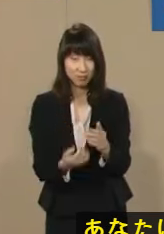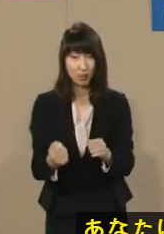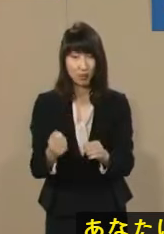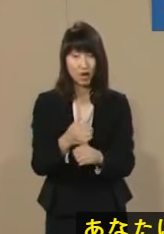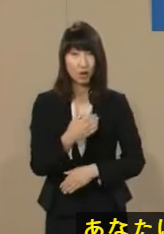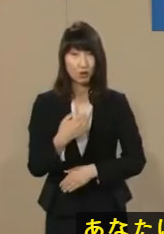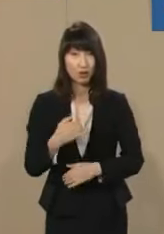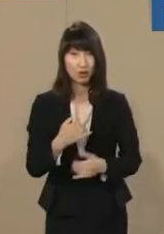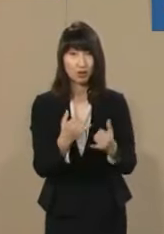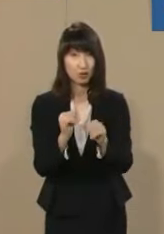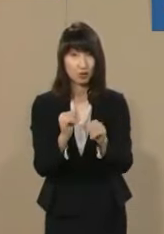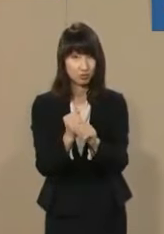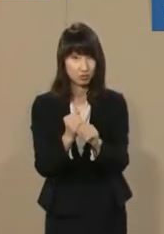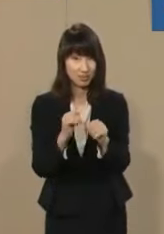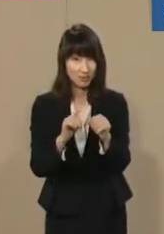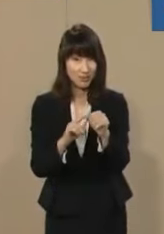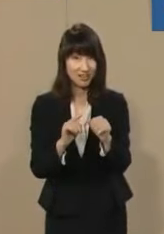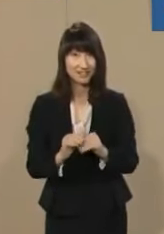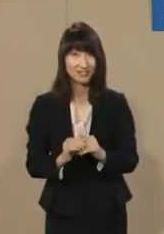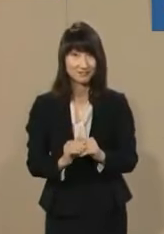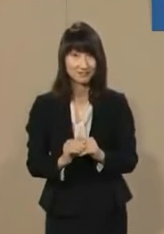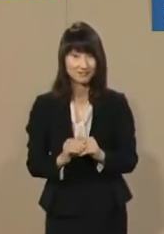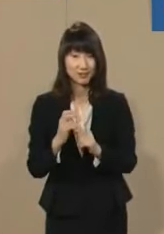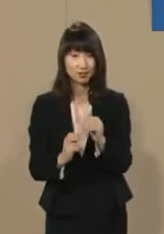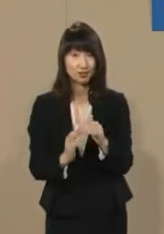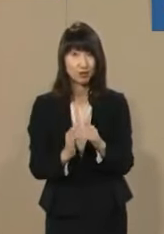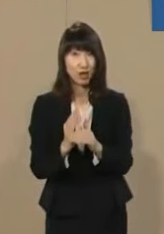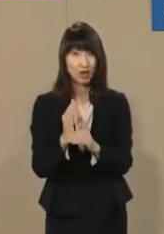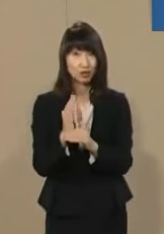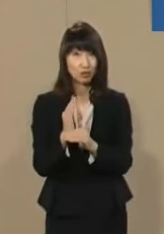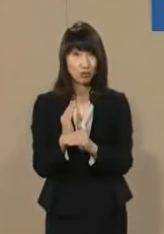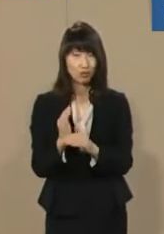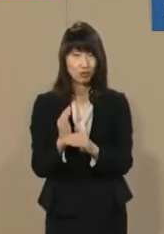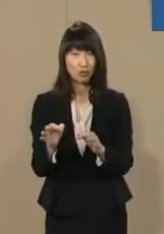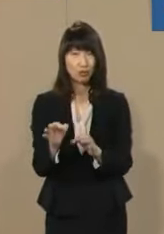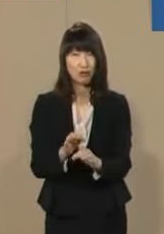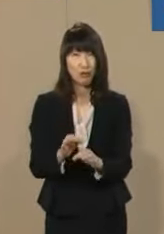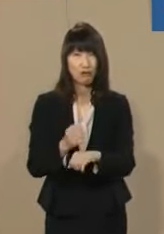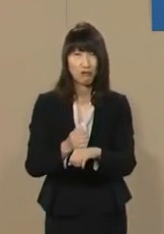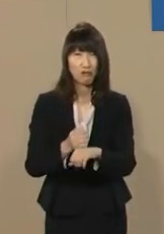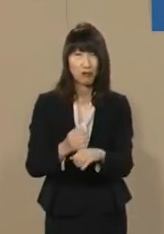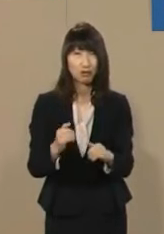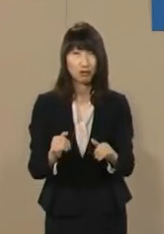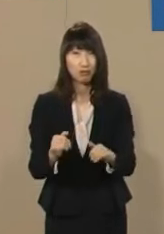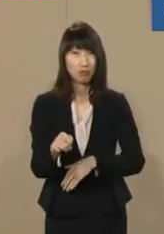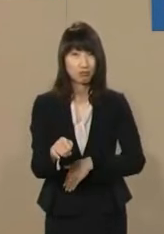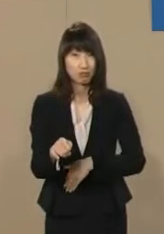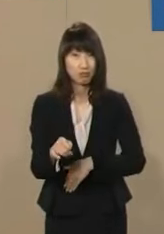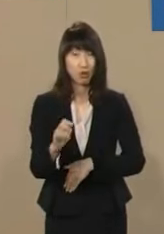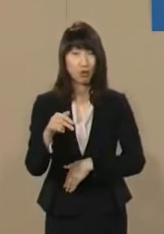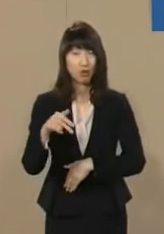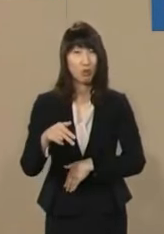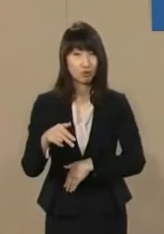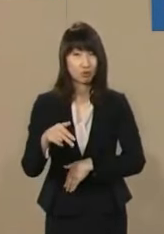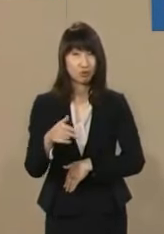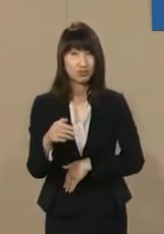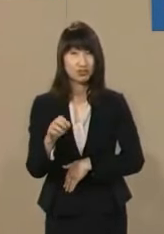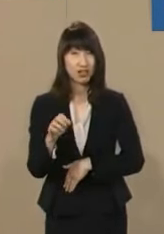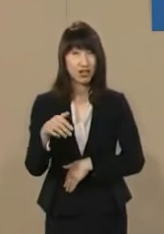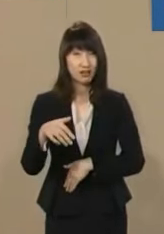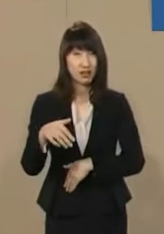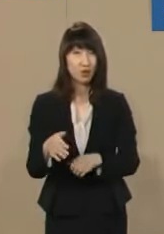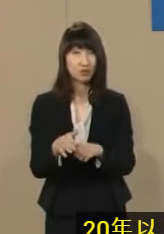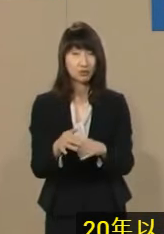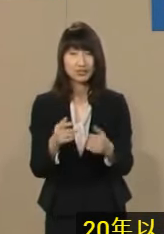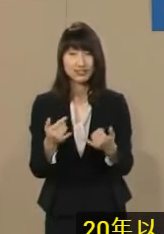社会を構築するため、20年以上にわたるデフレで困窮する人々、ロストジェネレーションを含む人